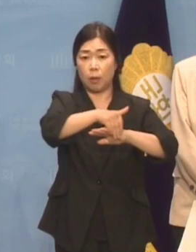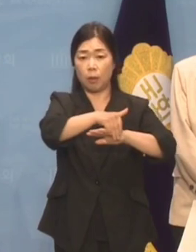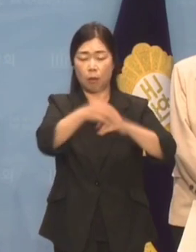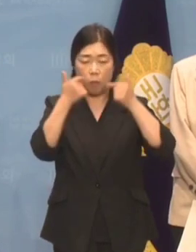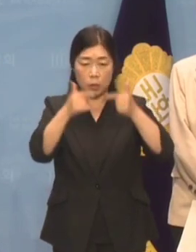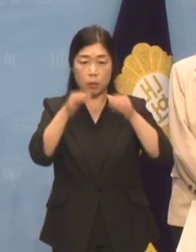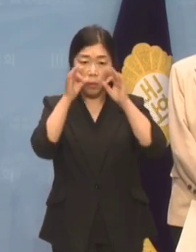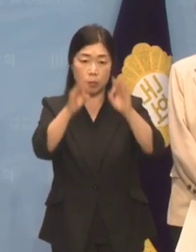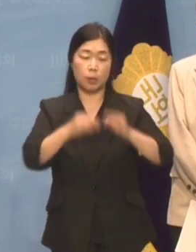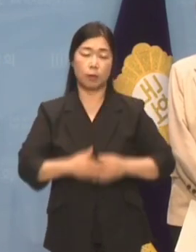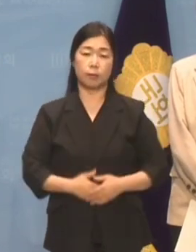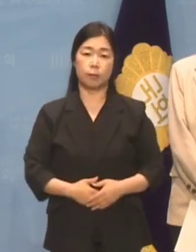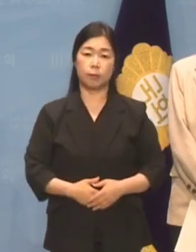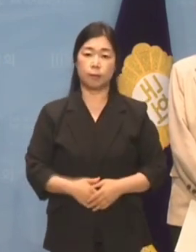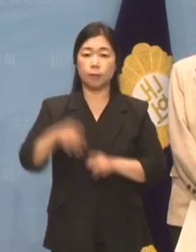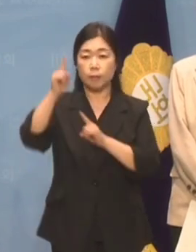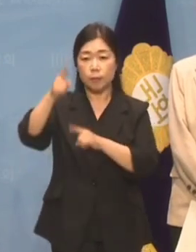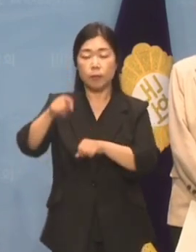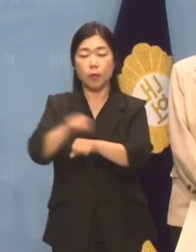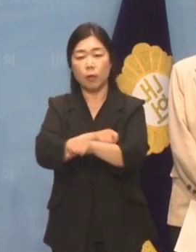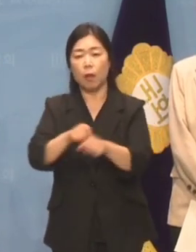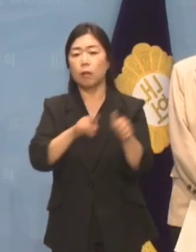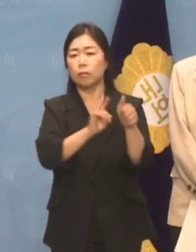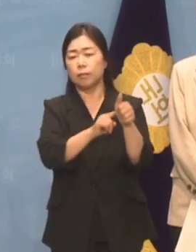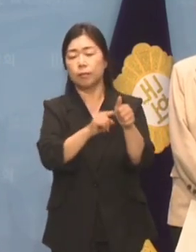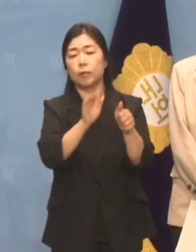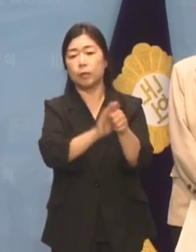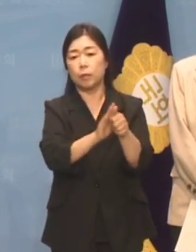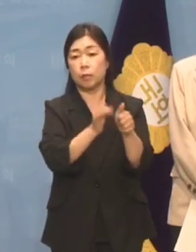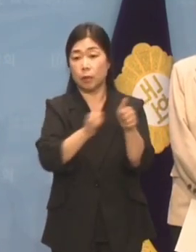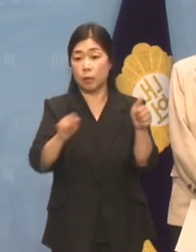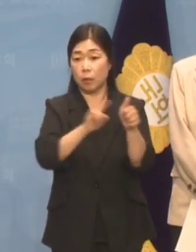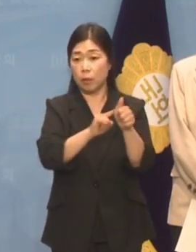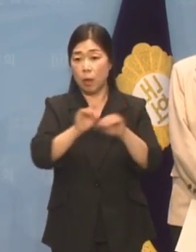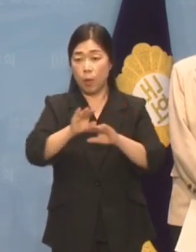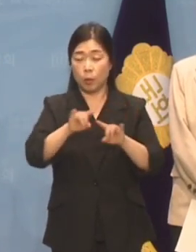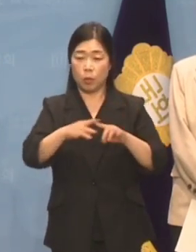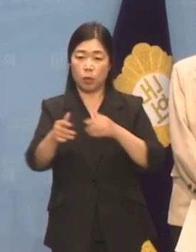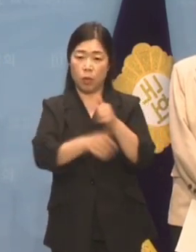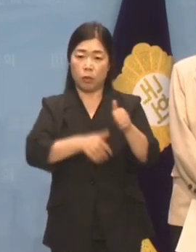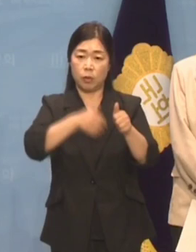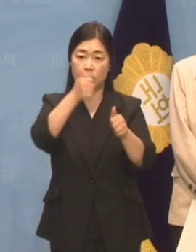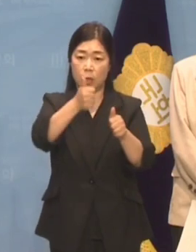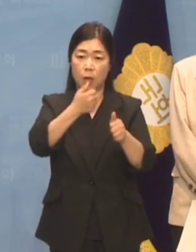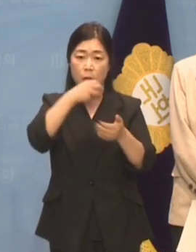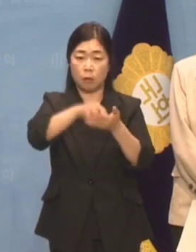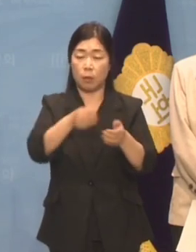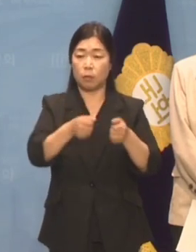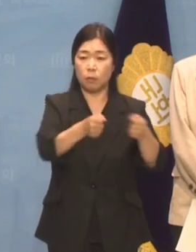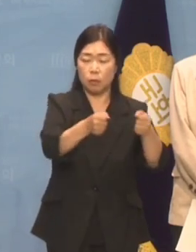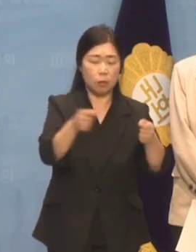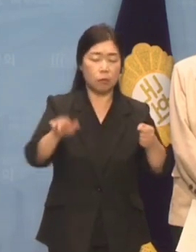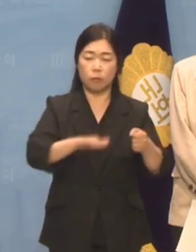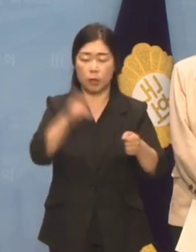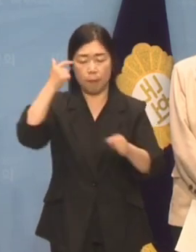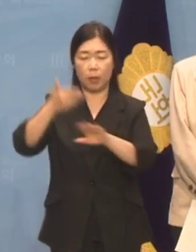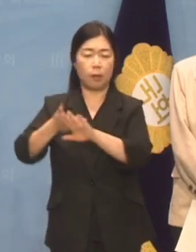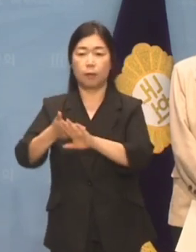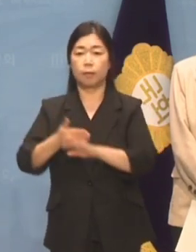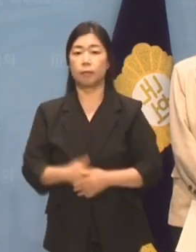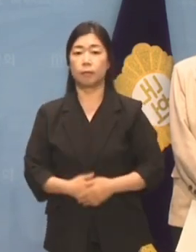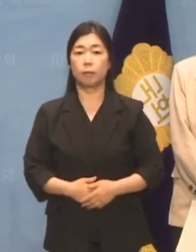있습니다. 이동관 특보의 방송통신위원회 위원장 지명 맡겠습니다.